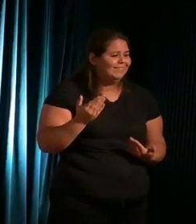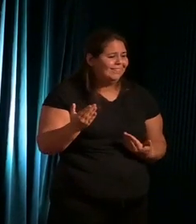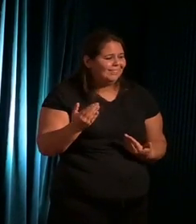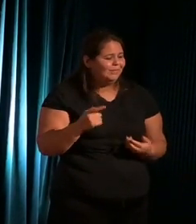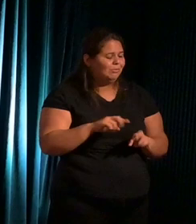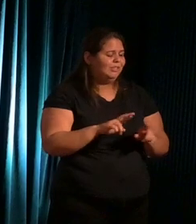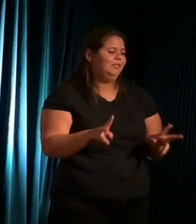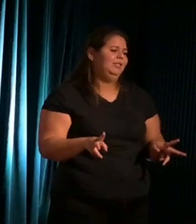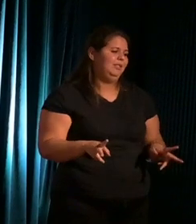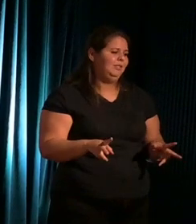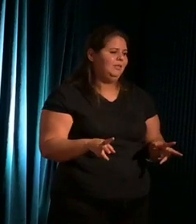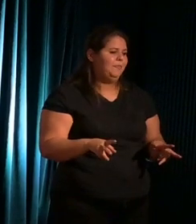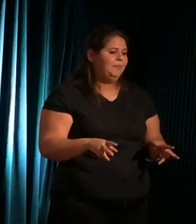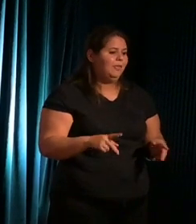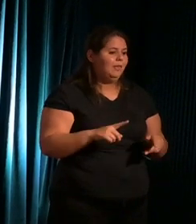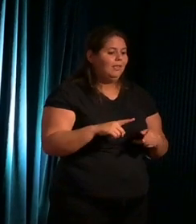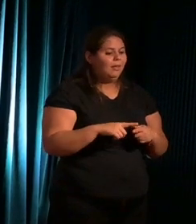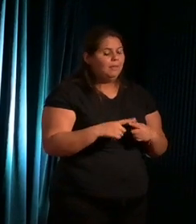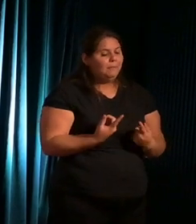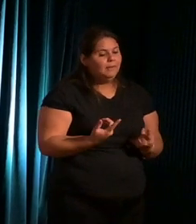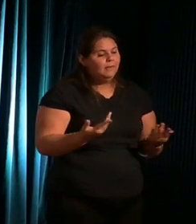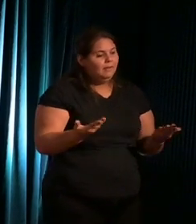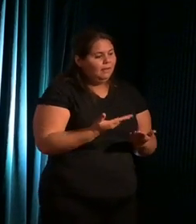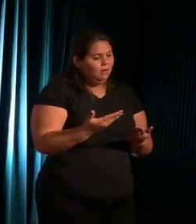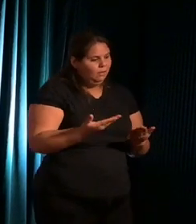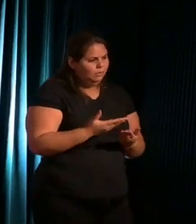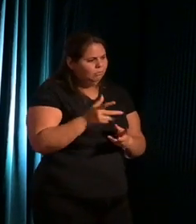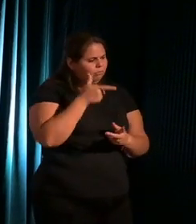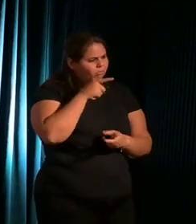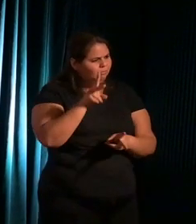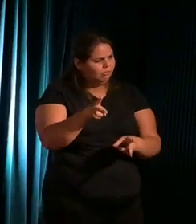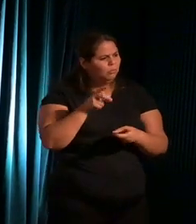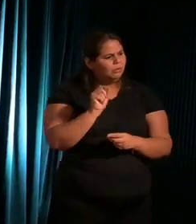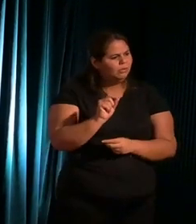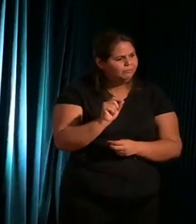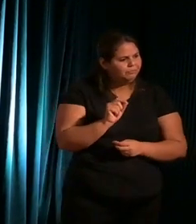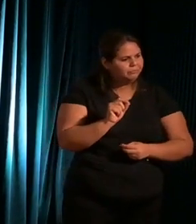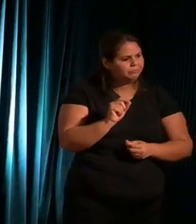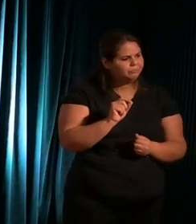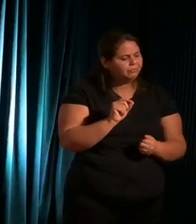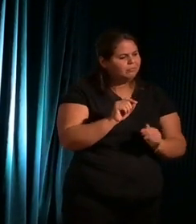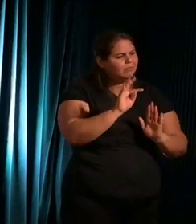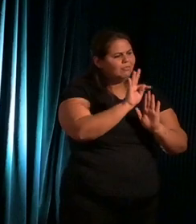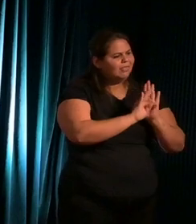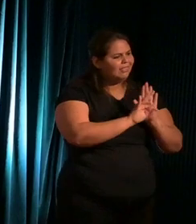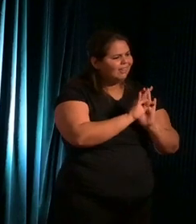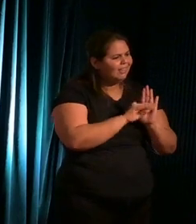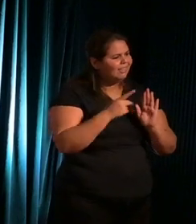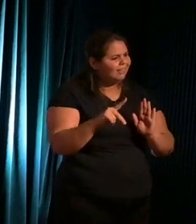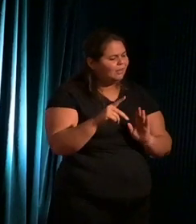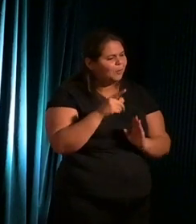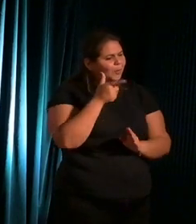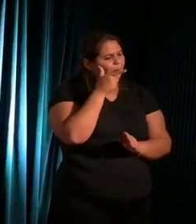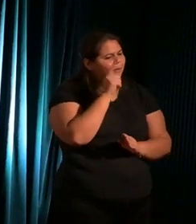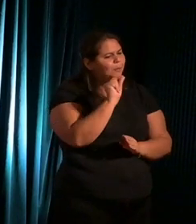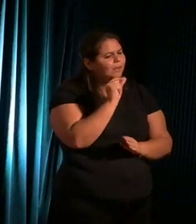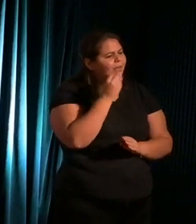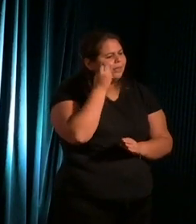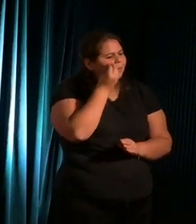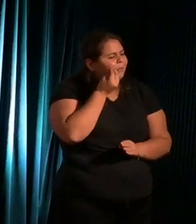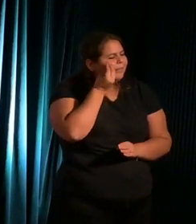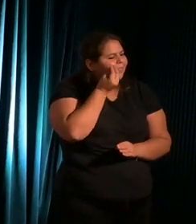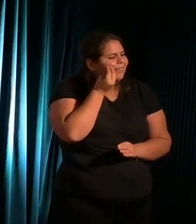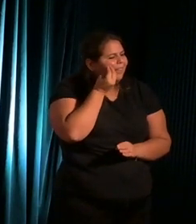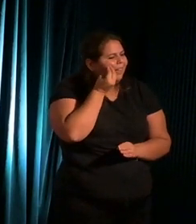que, de fato, né, quer dizer, pela escrita, né, além, né, de poder vivenciar, né, e conversar